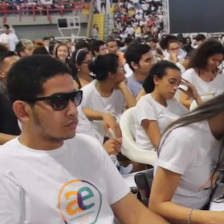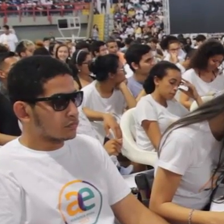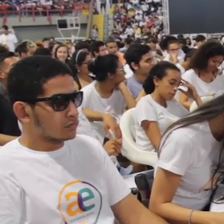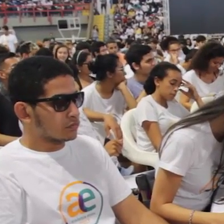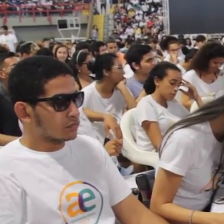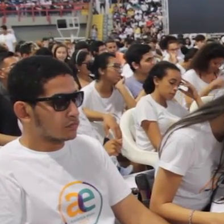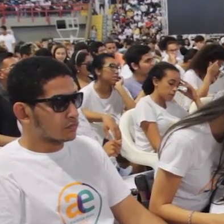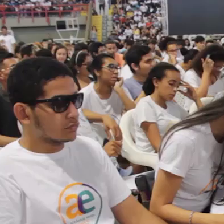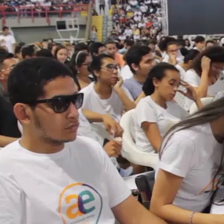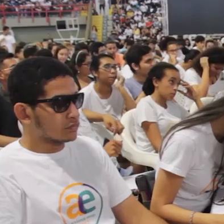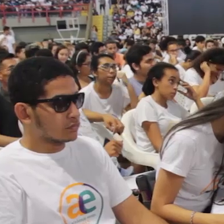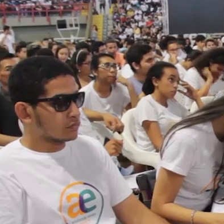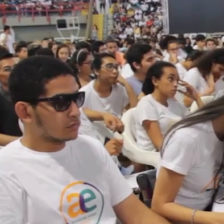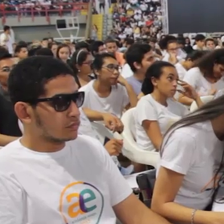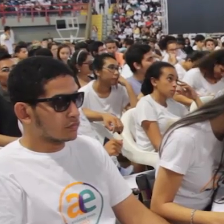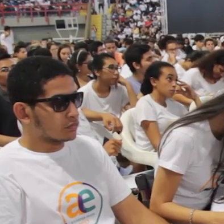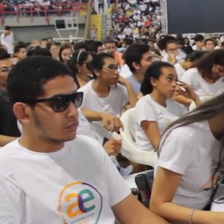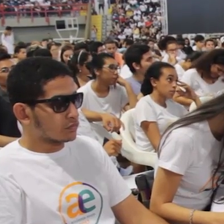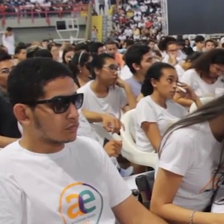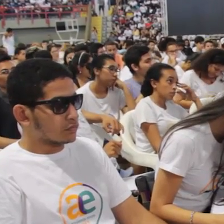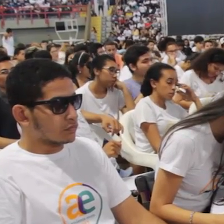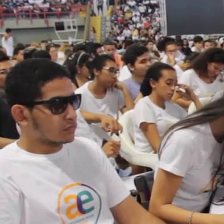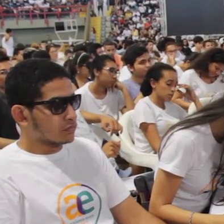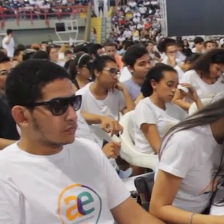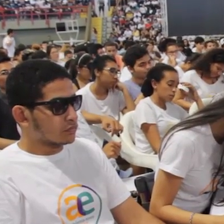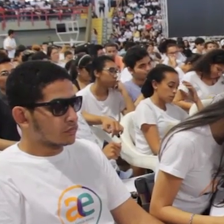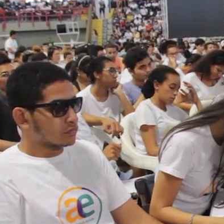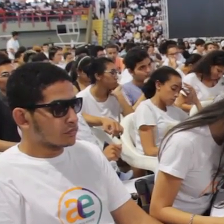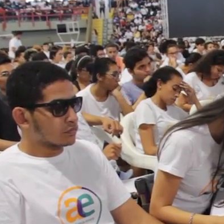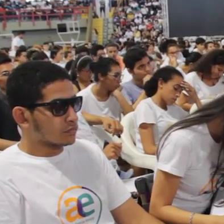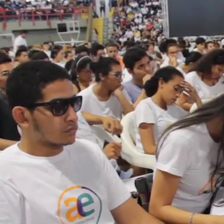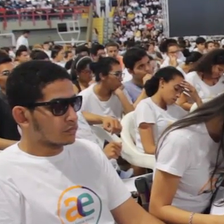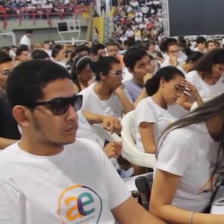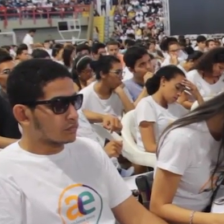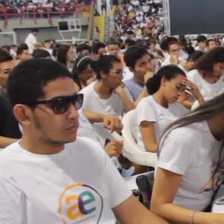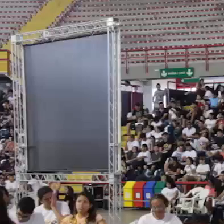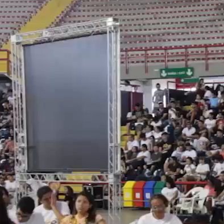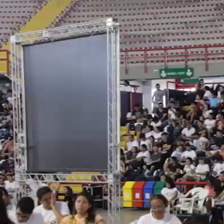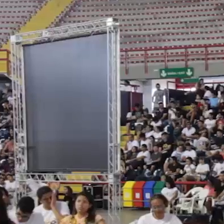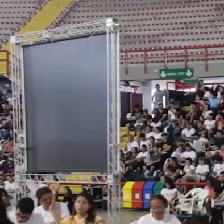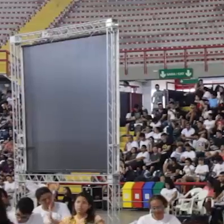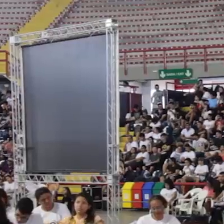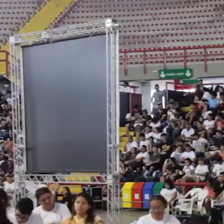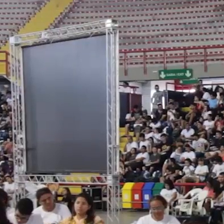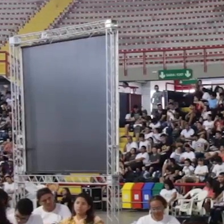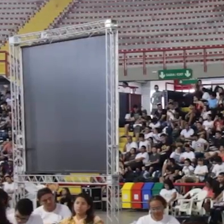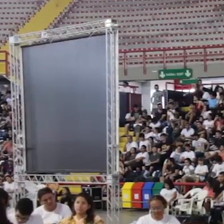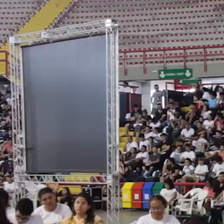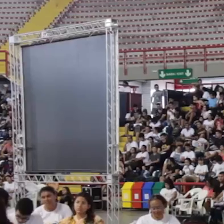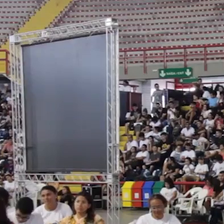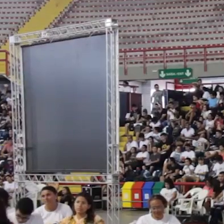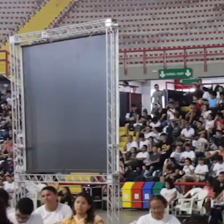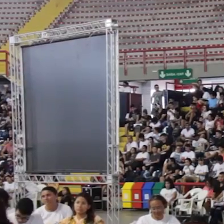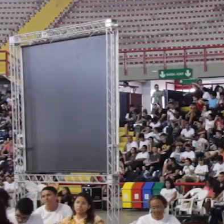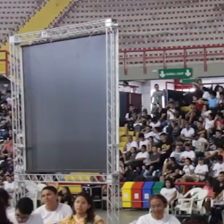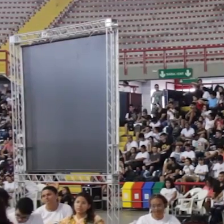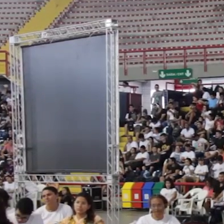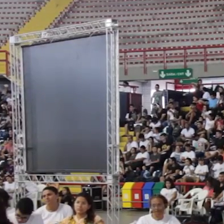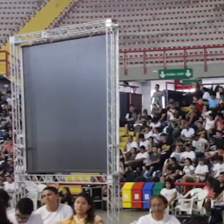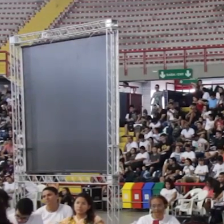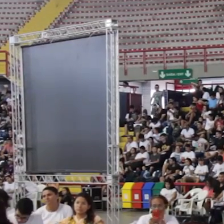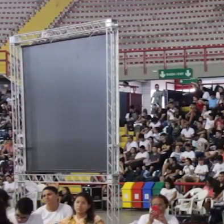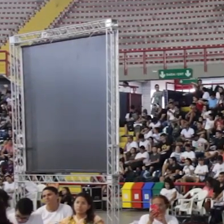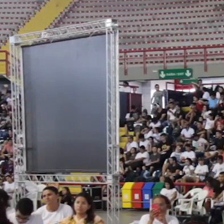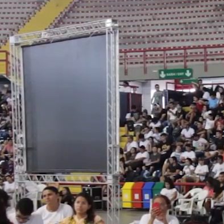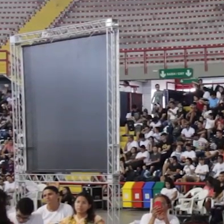queria registrar que não tem nada científico nessa orientação. Foi um treinamento que corretores receberam e eu estou compartilhando